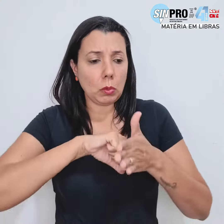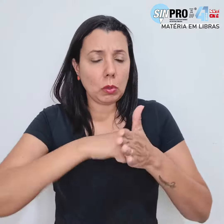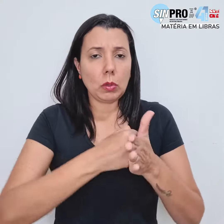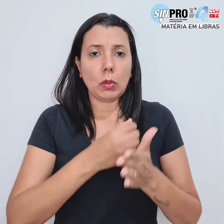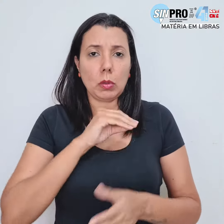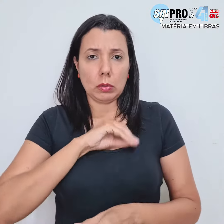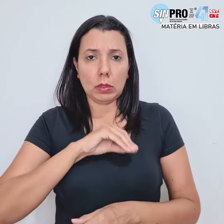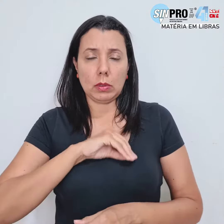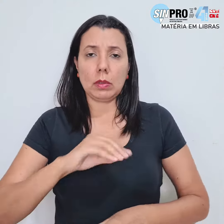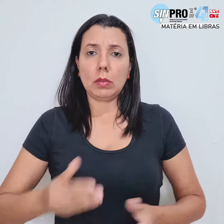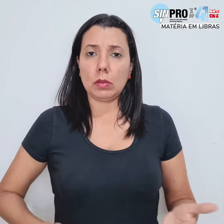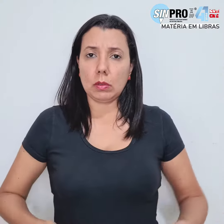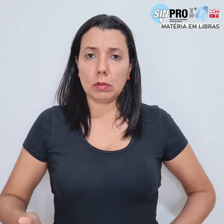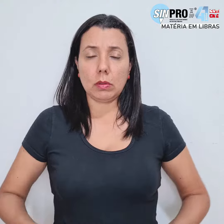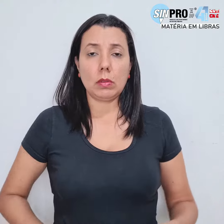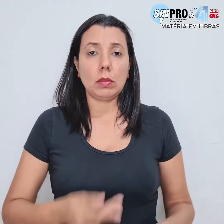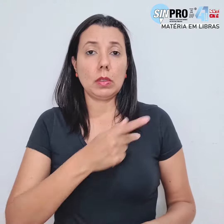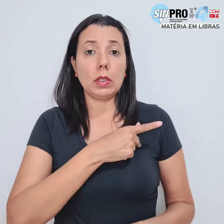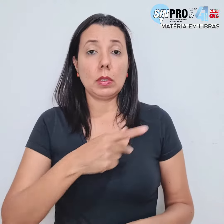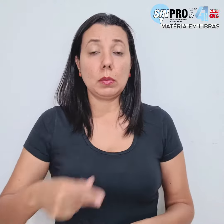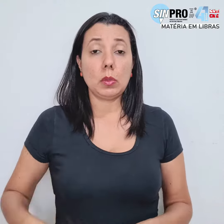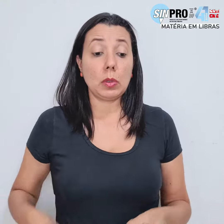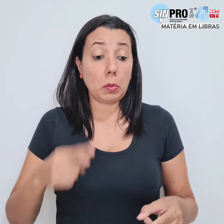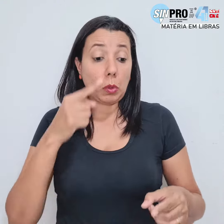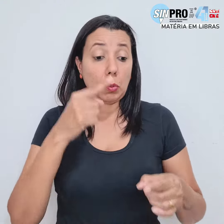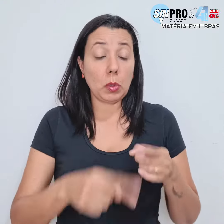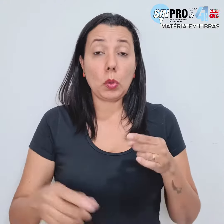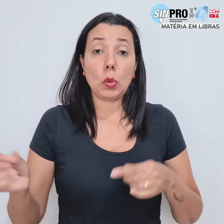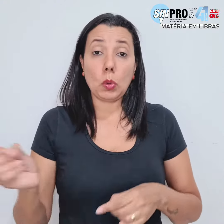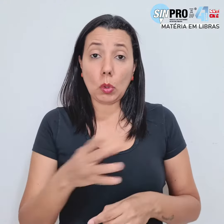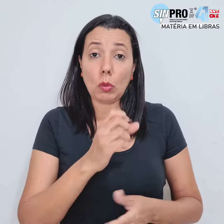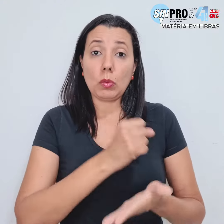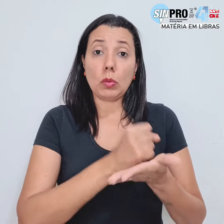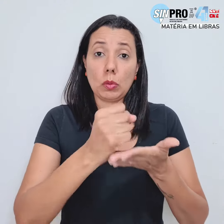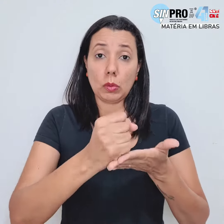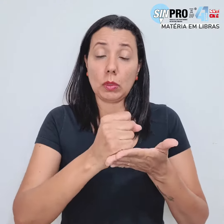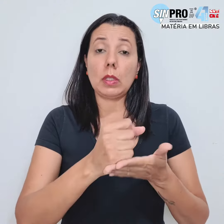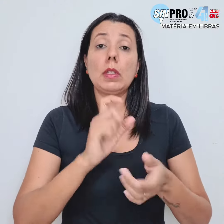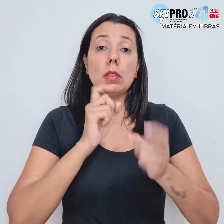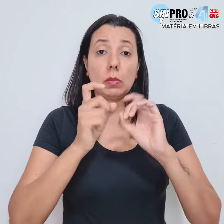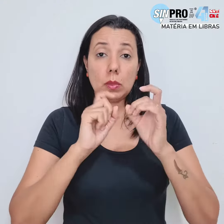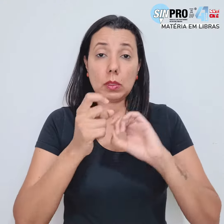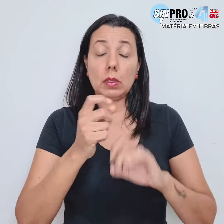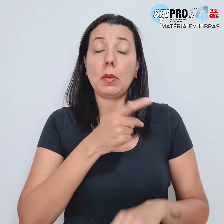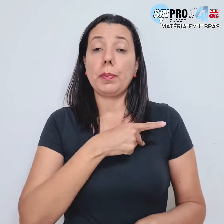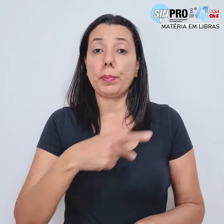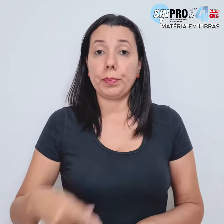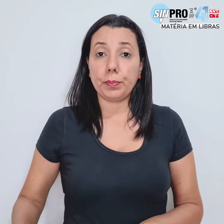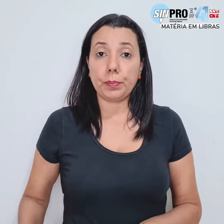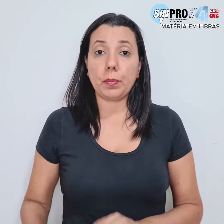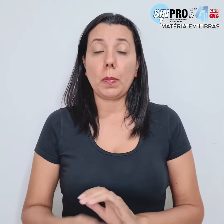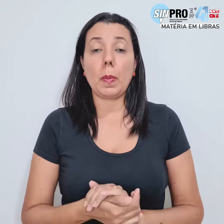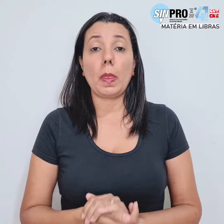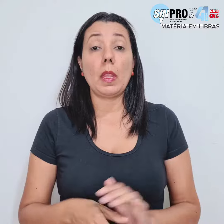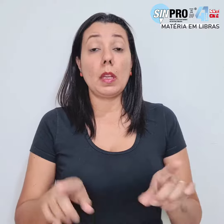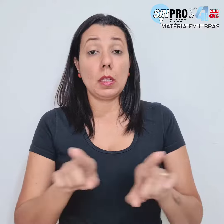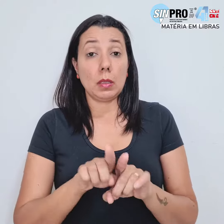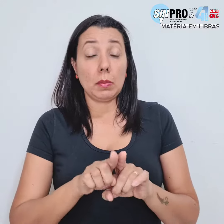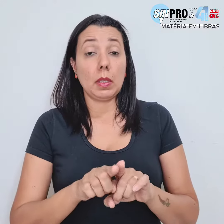congelou o salário dos servidores públicos e proibiu novas contratações na administração pública. Ocorre que,